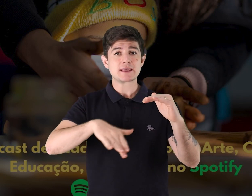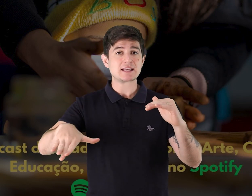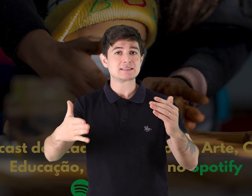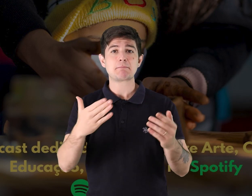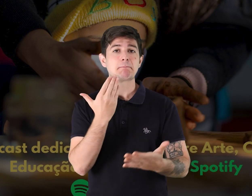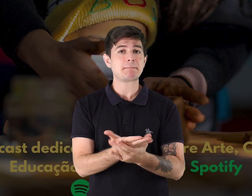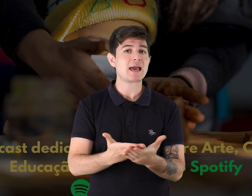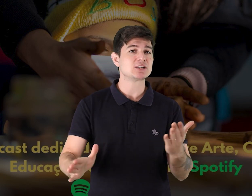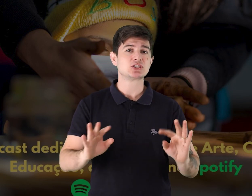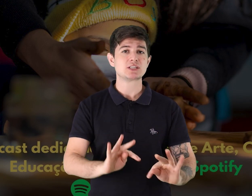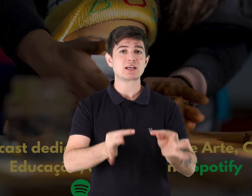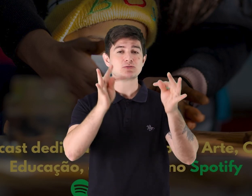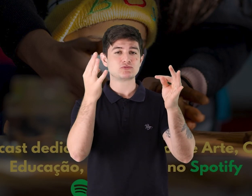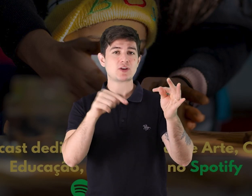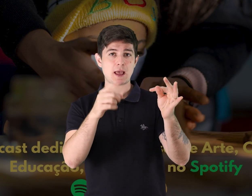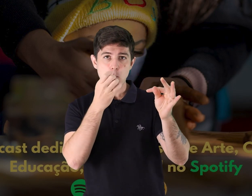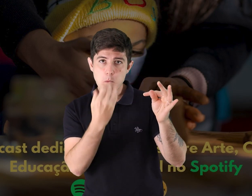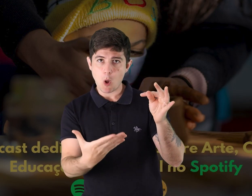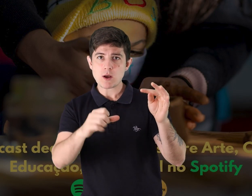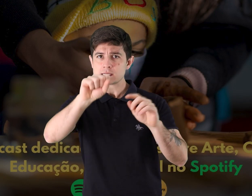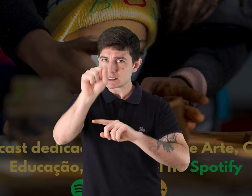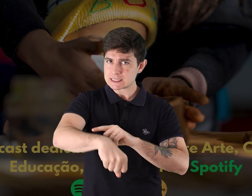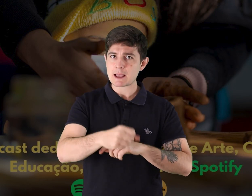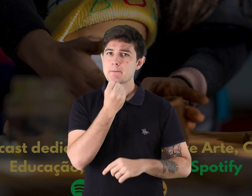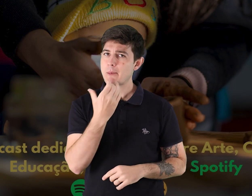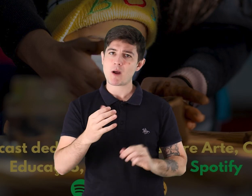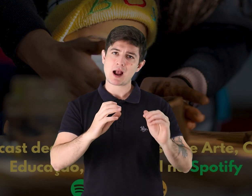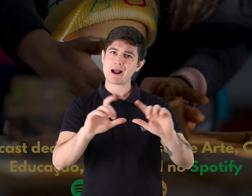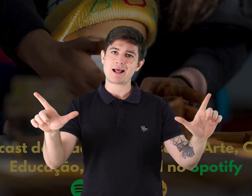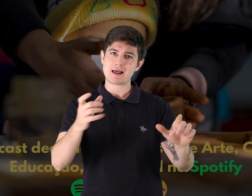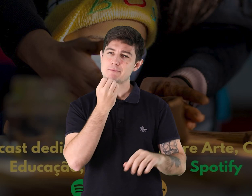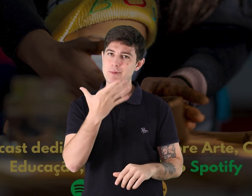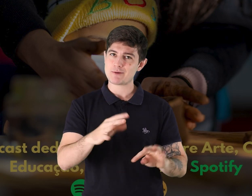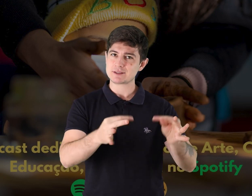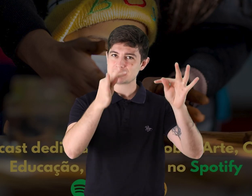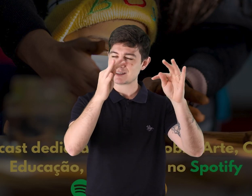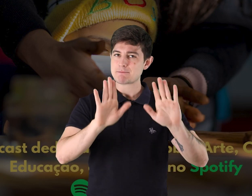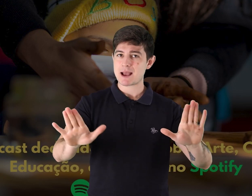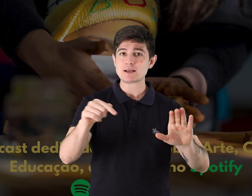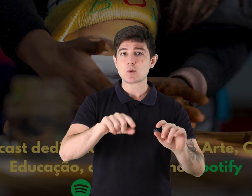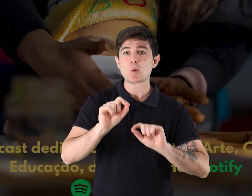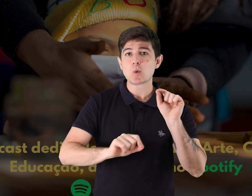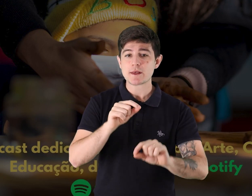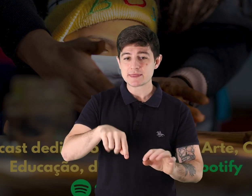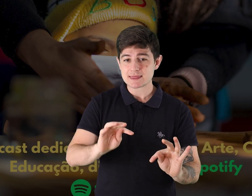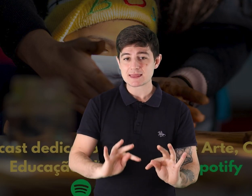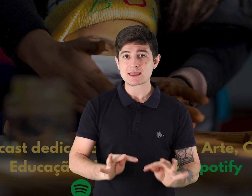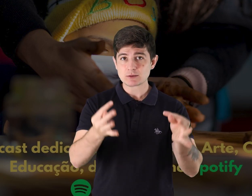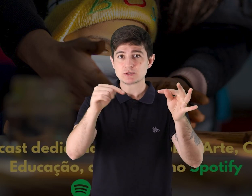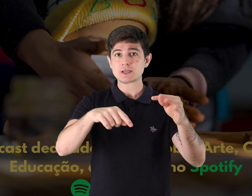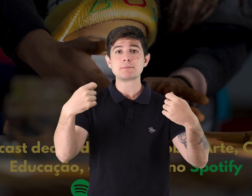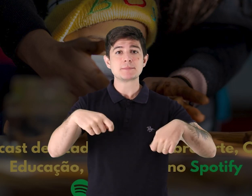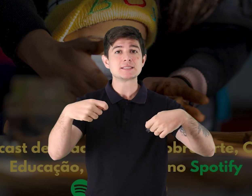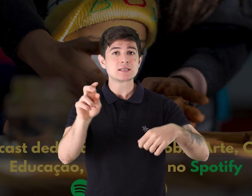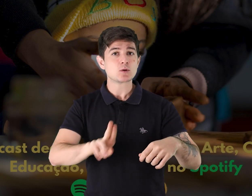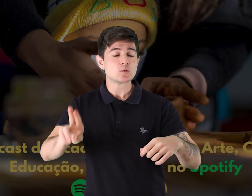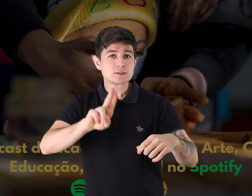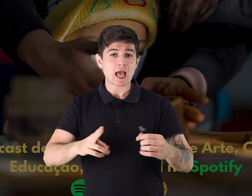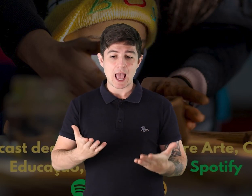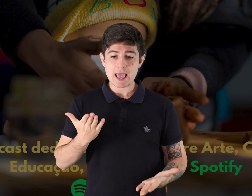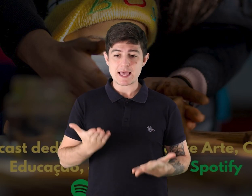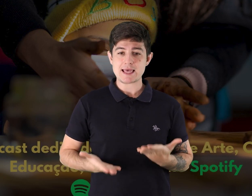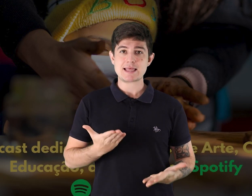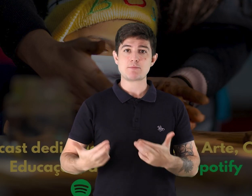a formação das crianças. Tecnologia, ela é boa, sim, ela é imprescindível, sim, mas desde